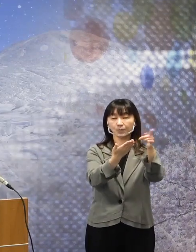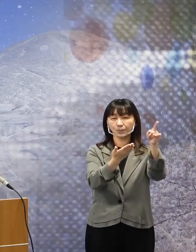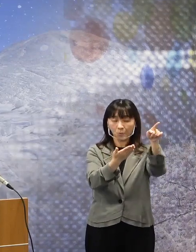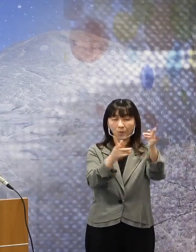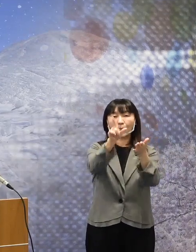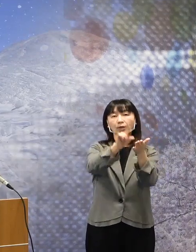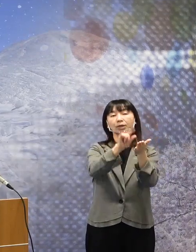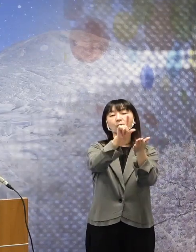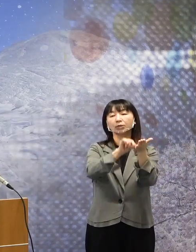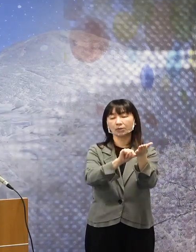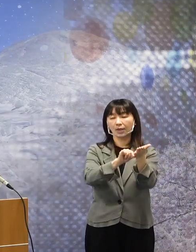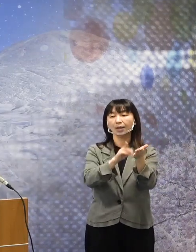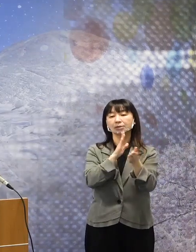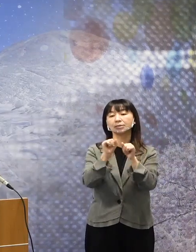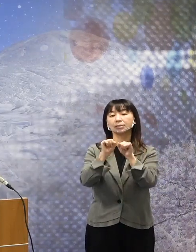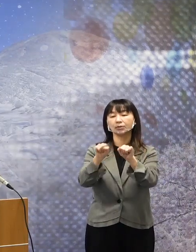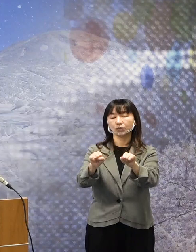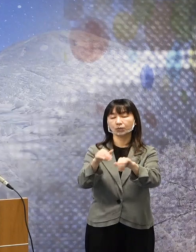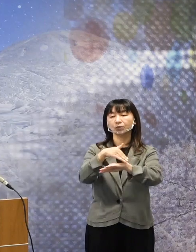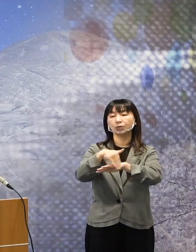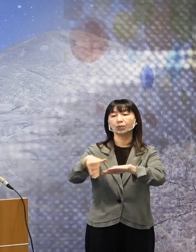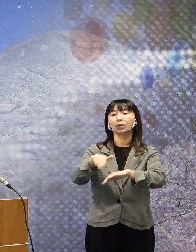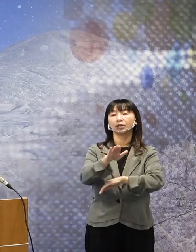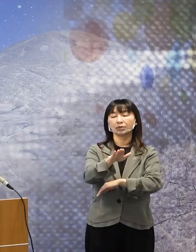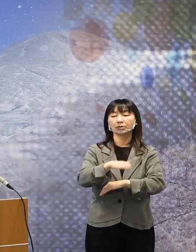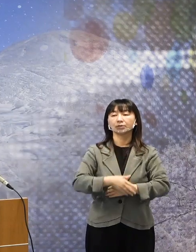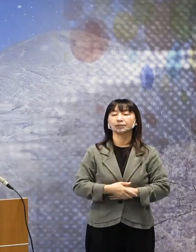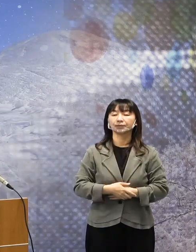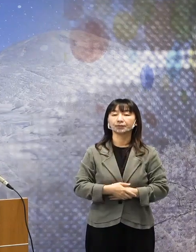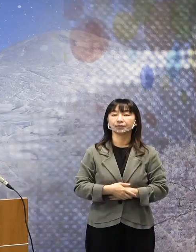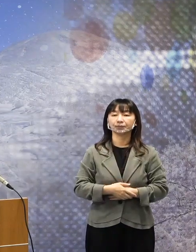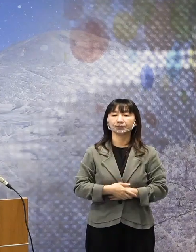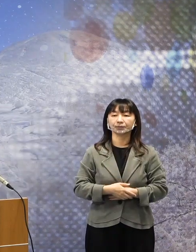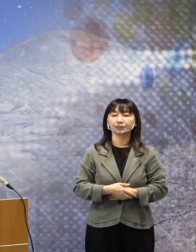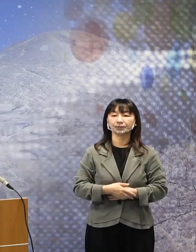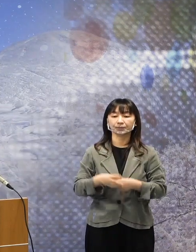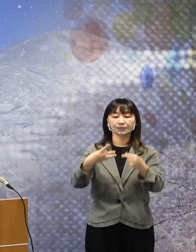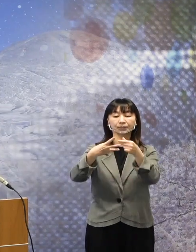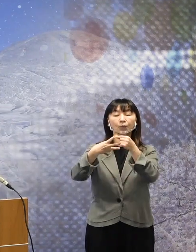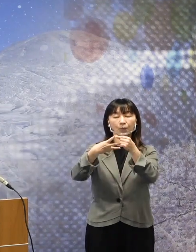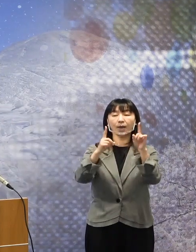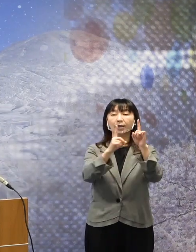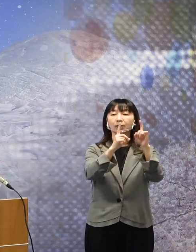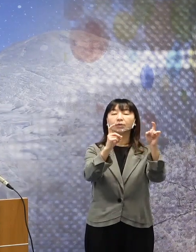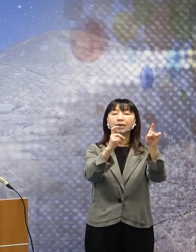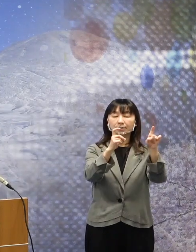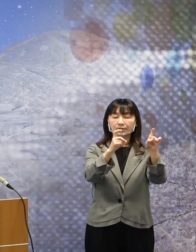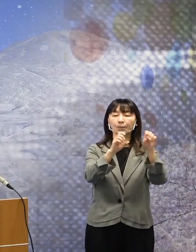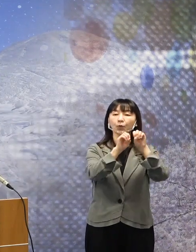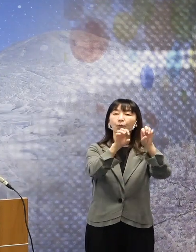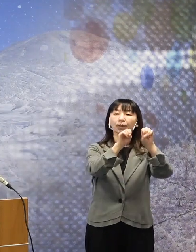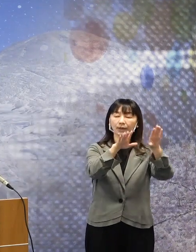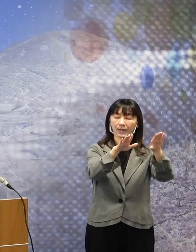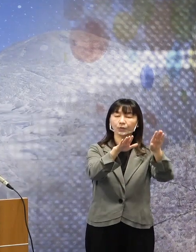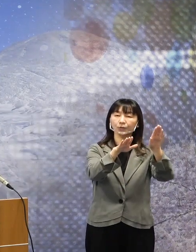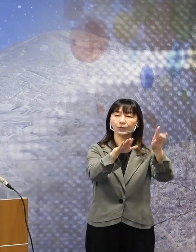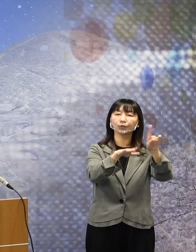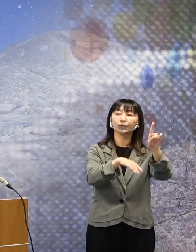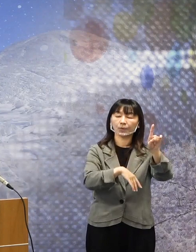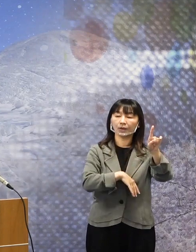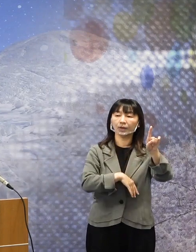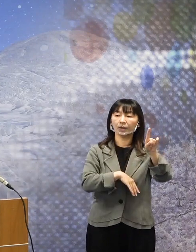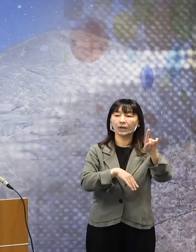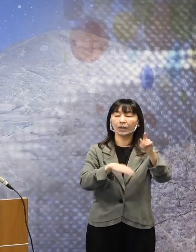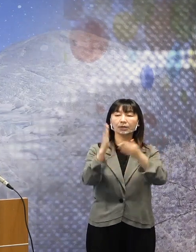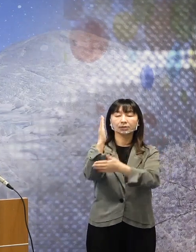を利用して実施をさせていただきたいと思います。一番上の部分と弘前市さんが呼びかけている部分というのは